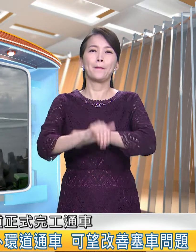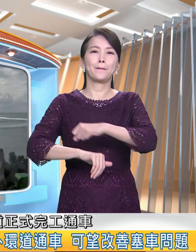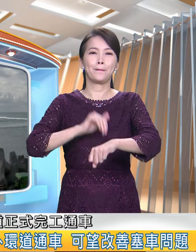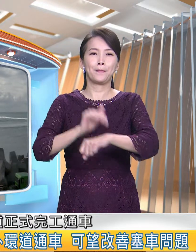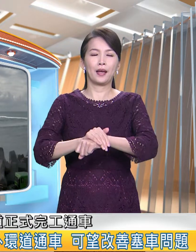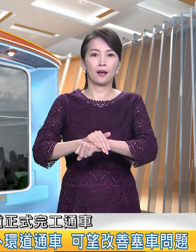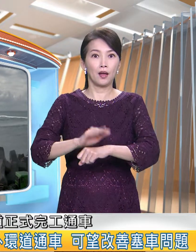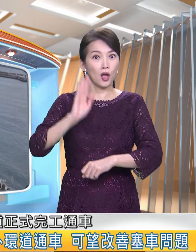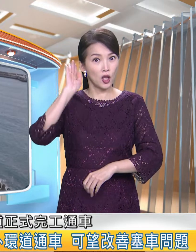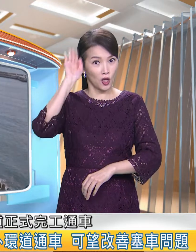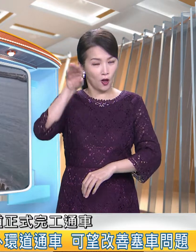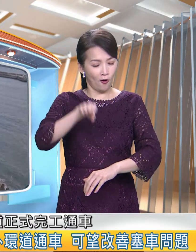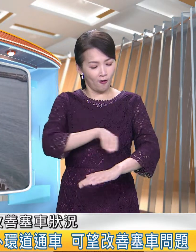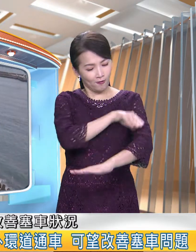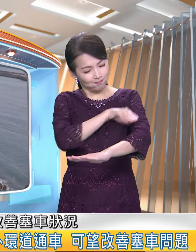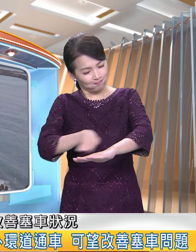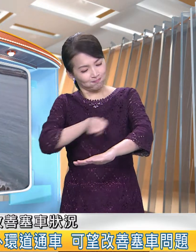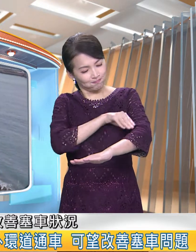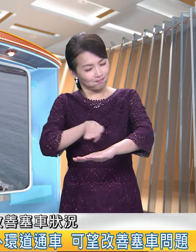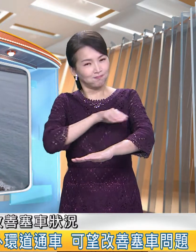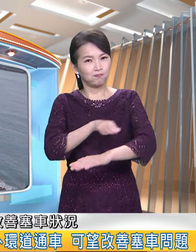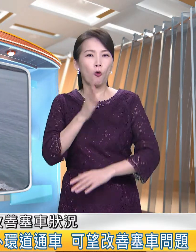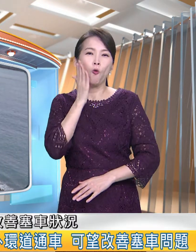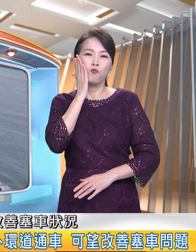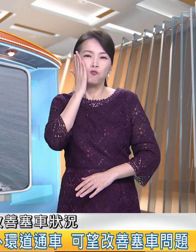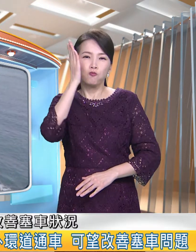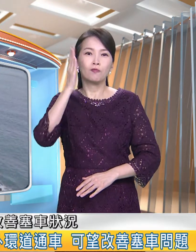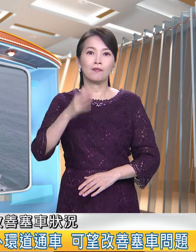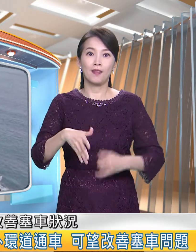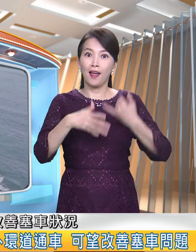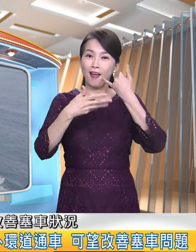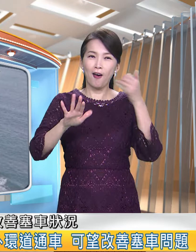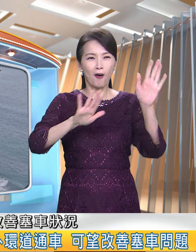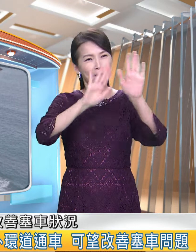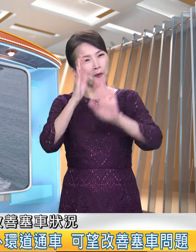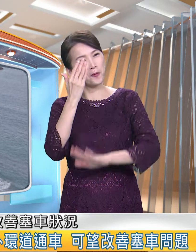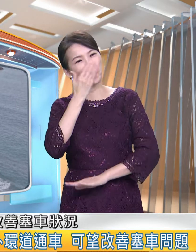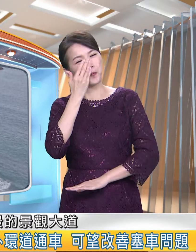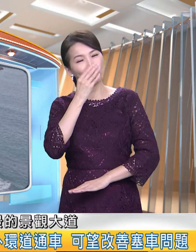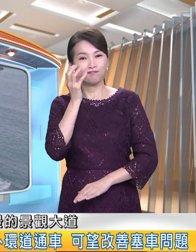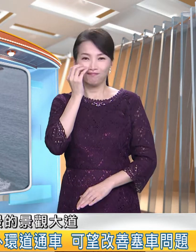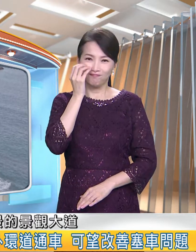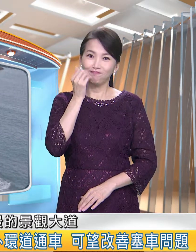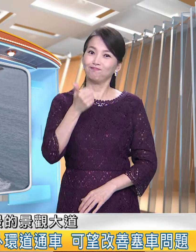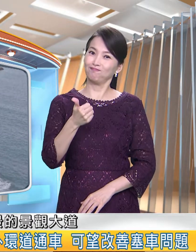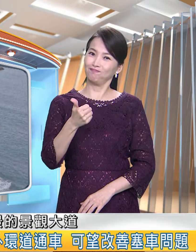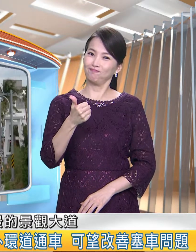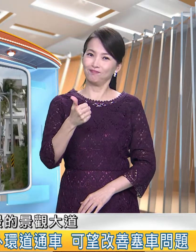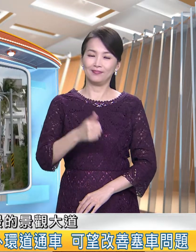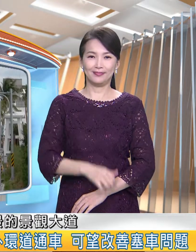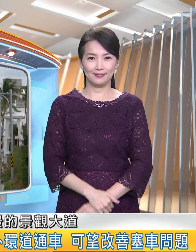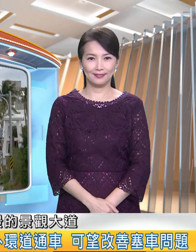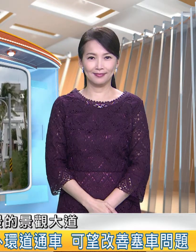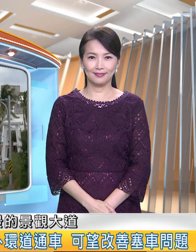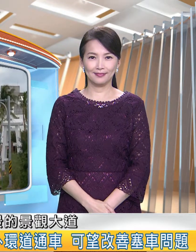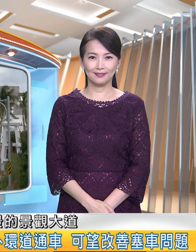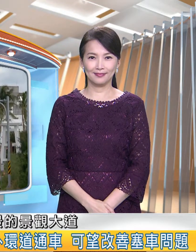通车，不但可以大幅改善塞车的状况，也是一条看海景的景观大道。